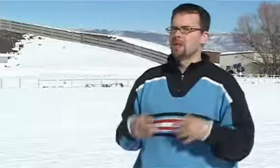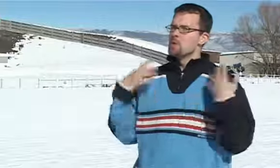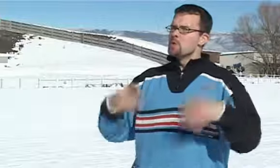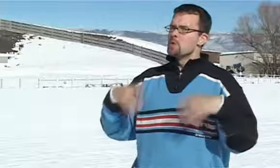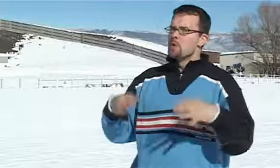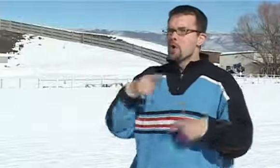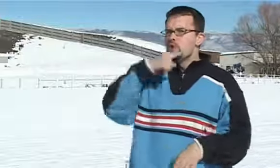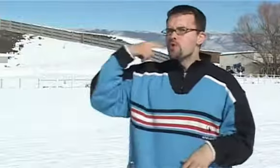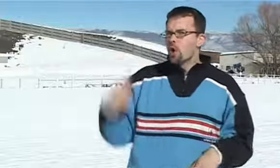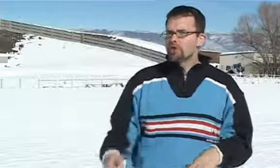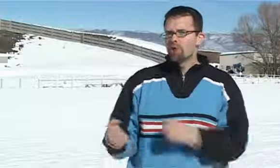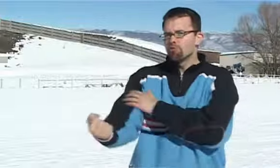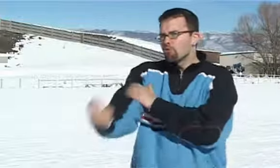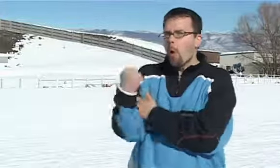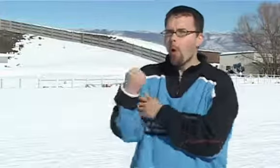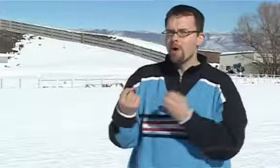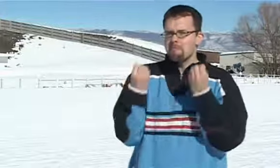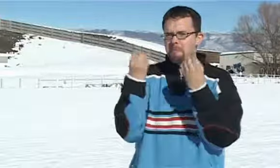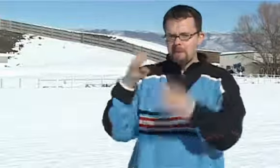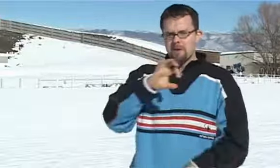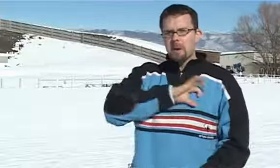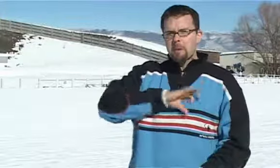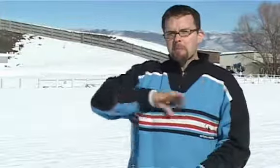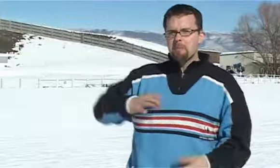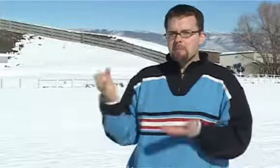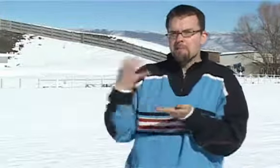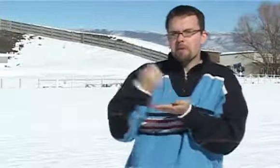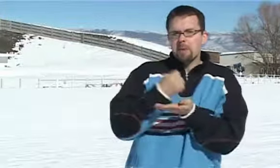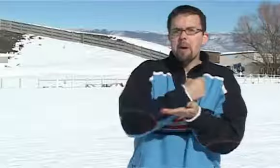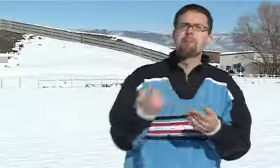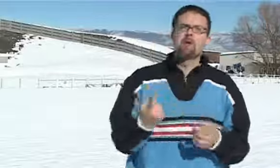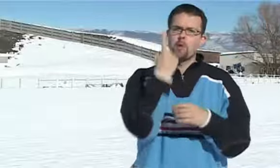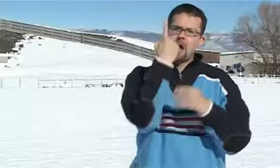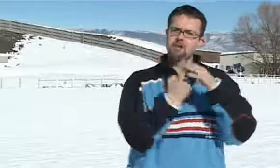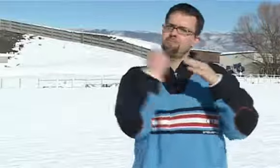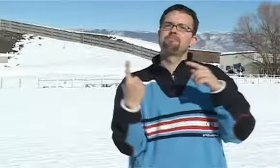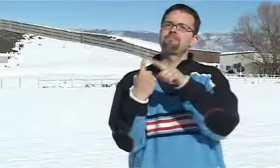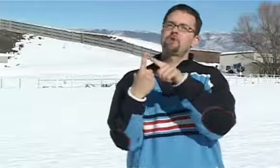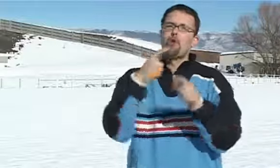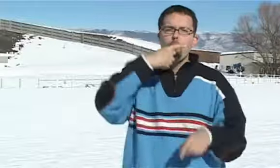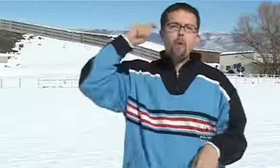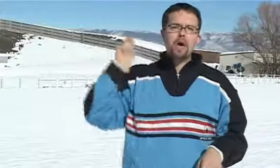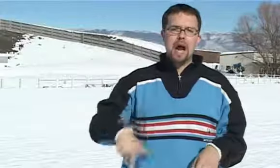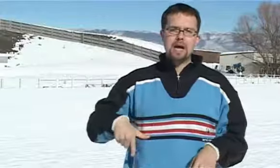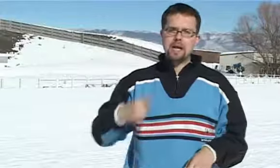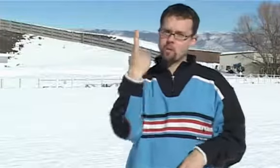Hier waren wir also auf dem Langlaufareal hier. Die Russen waren sehr, sehr stark. Sie haben bis auf eine Medaille alle